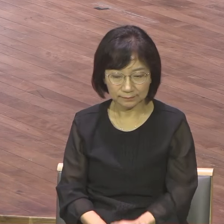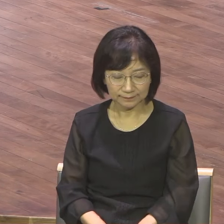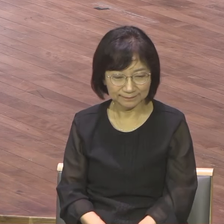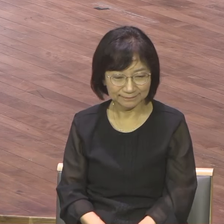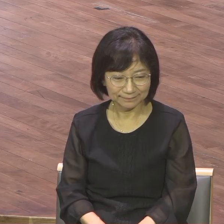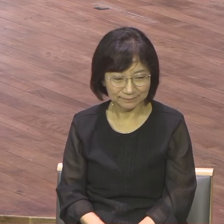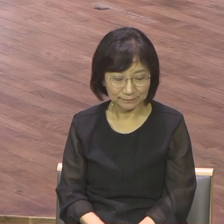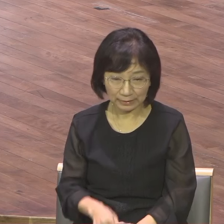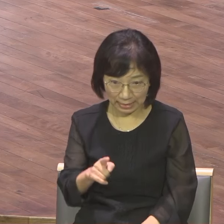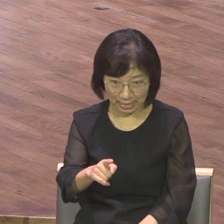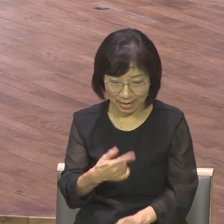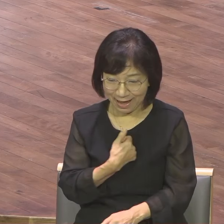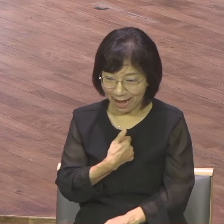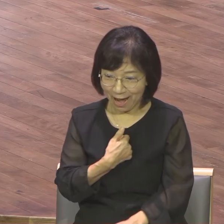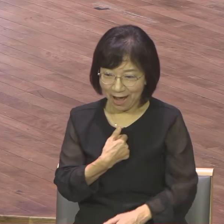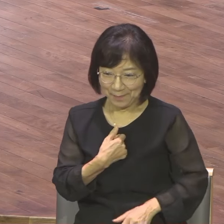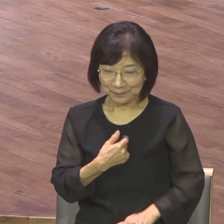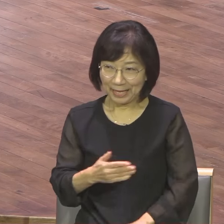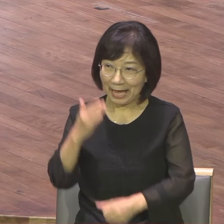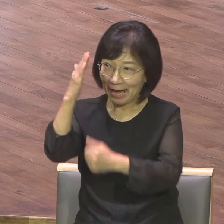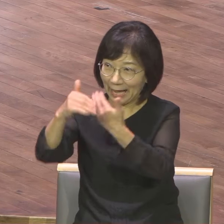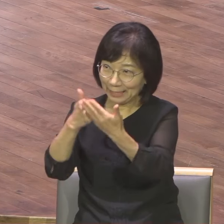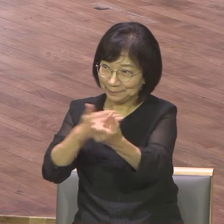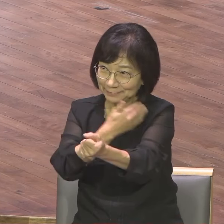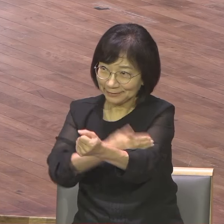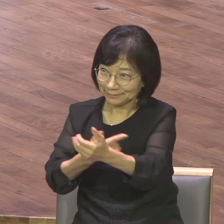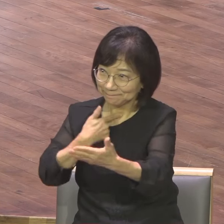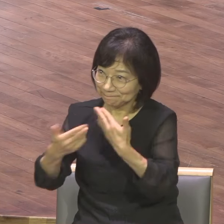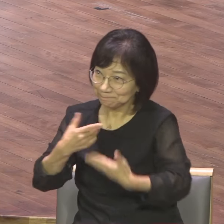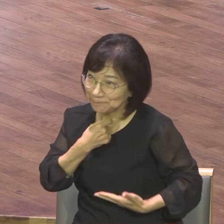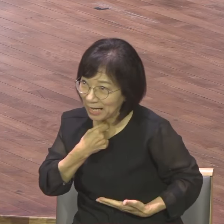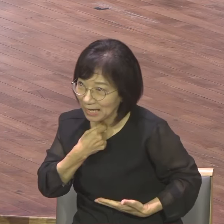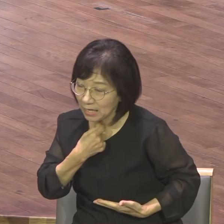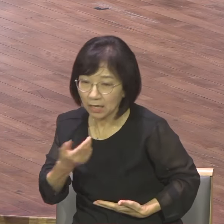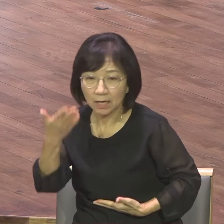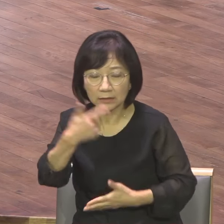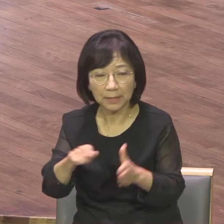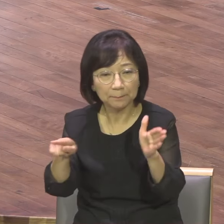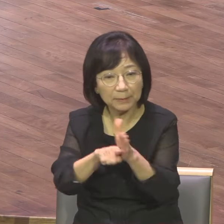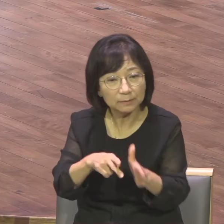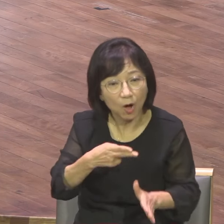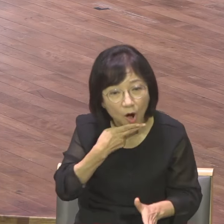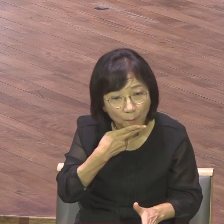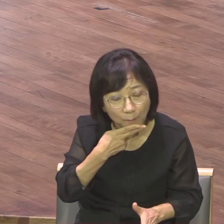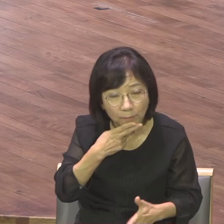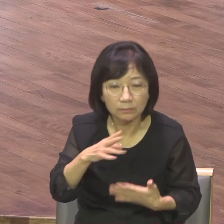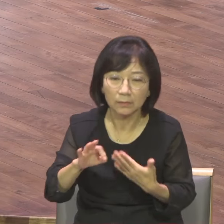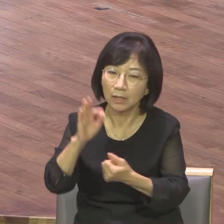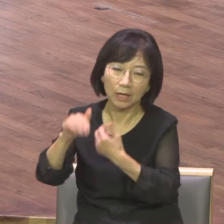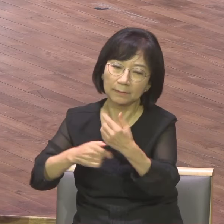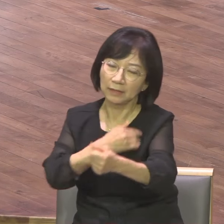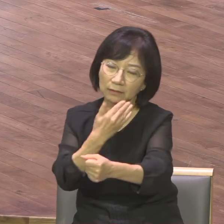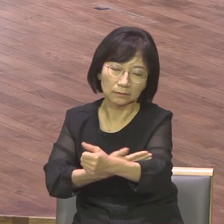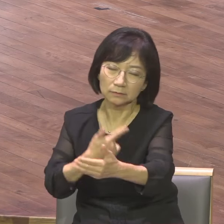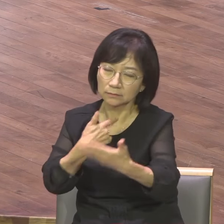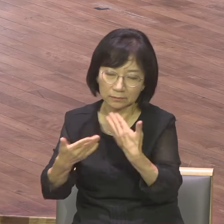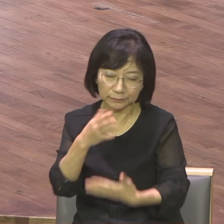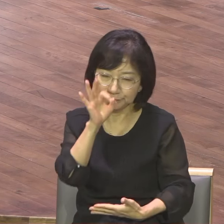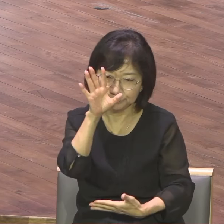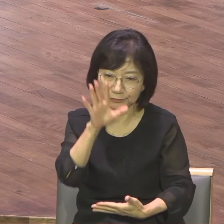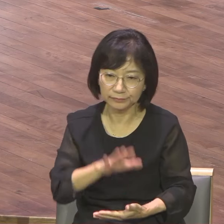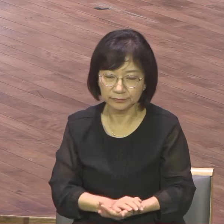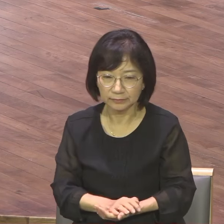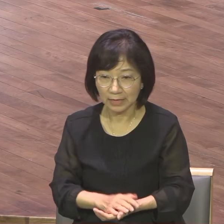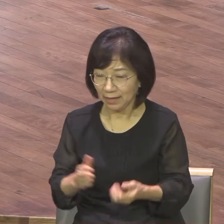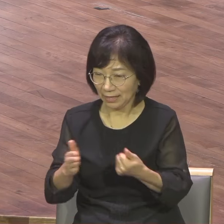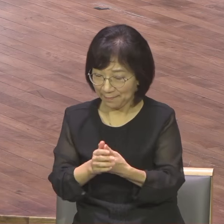능력을 체험하고 싶어도 믿음이 없으면 할 수 없다니까요. 말씀 잡으시기 바랍니다. 말씀에 굳게 서야 돼.